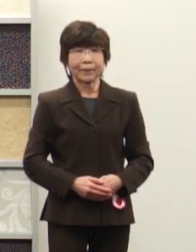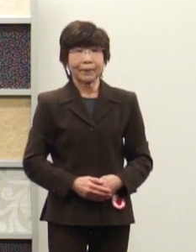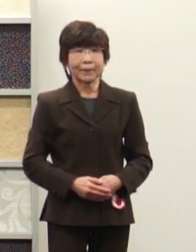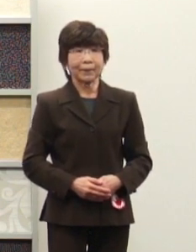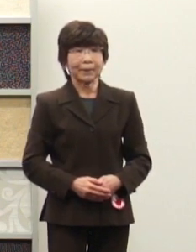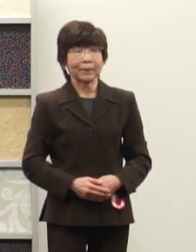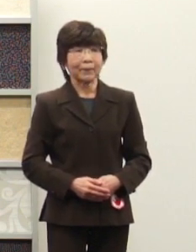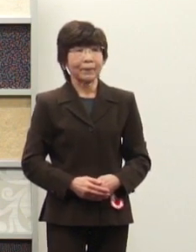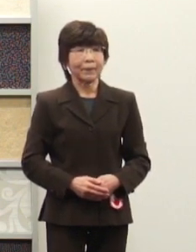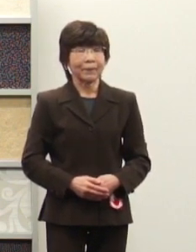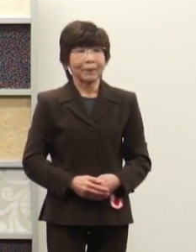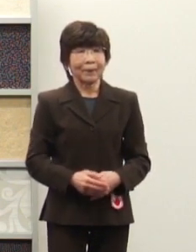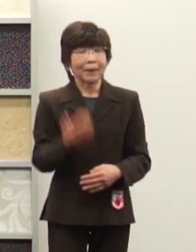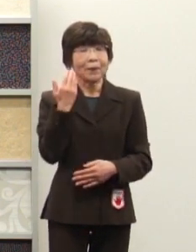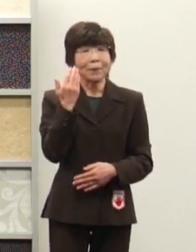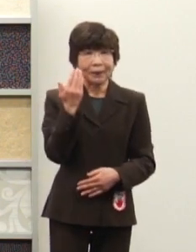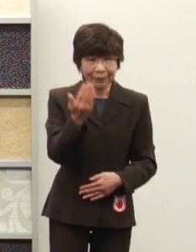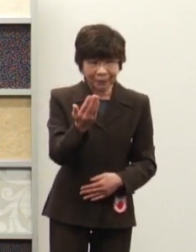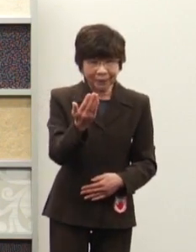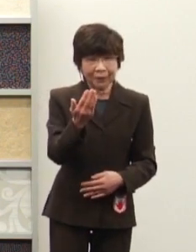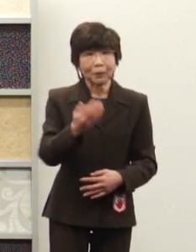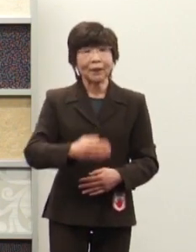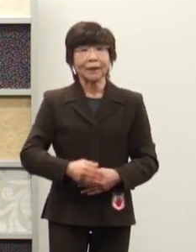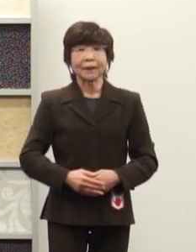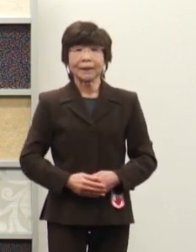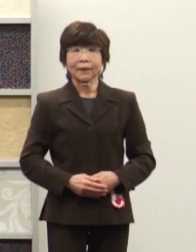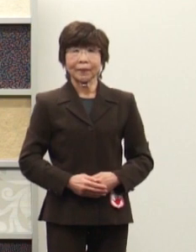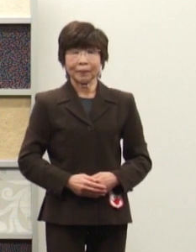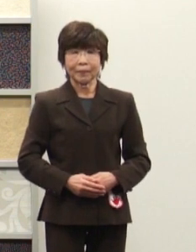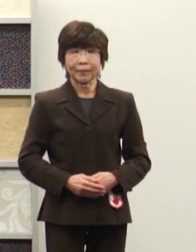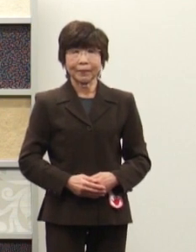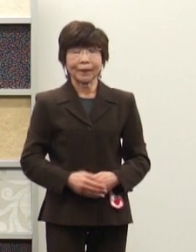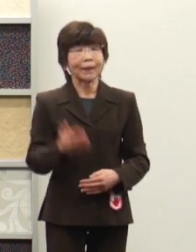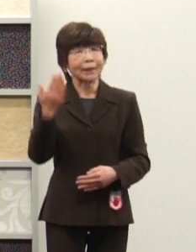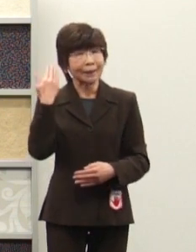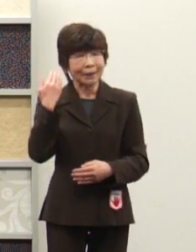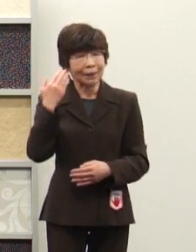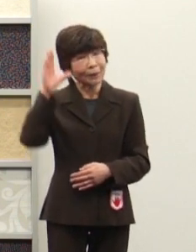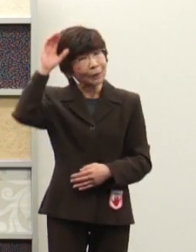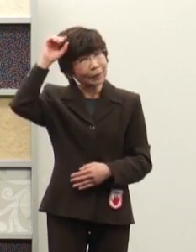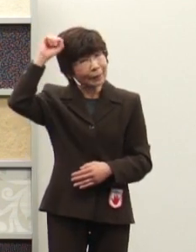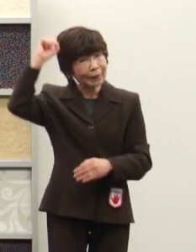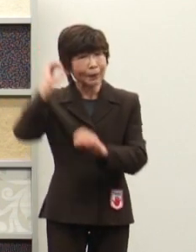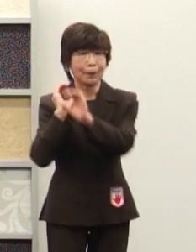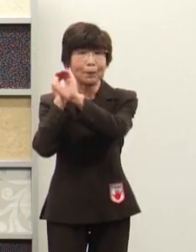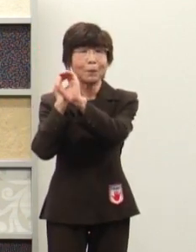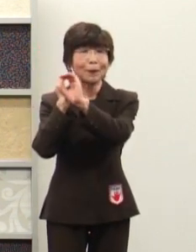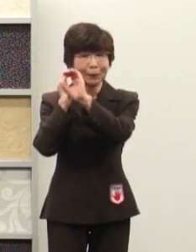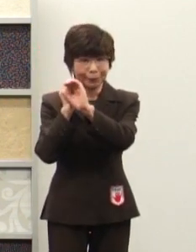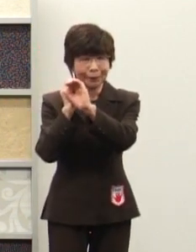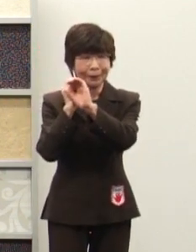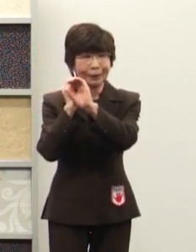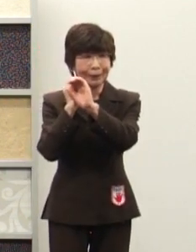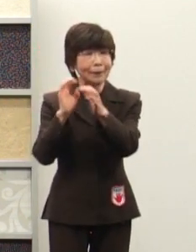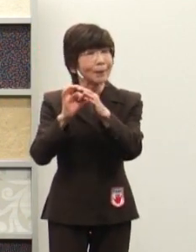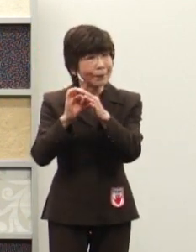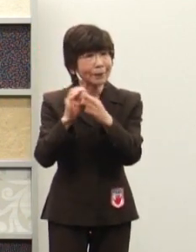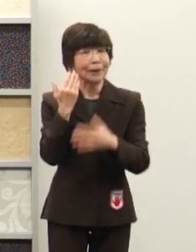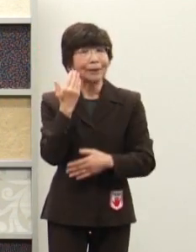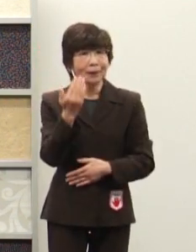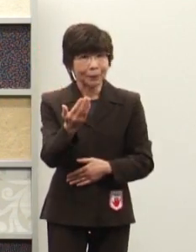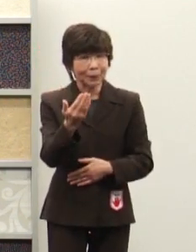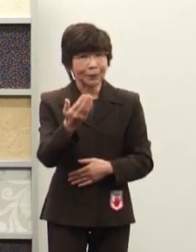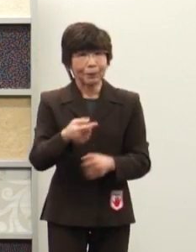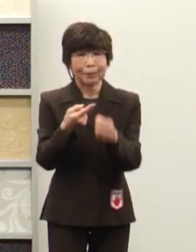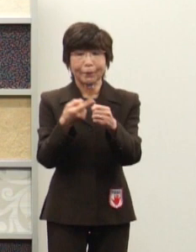じゃあ、マリさん。 マリさん、先ほどの信玄公祭りの関係ですけども、昨年はこの春の段階を